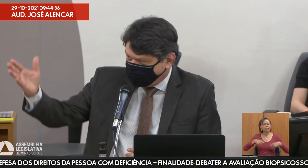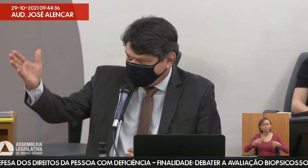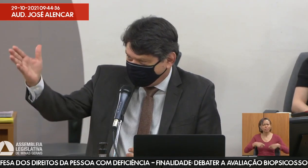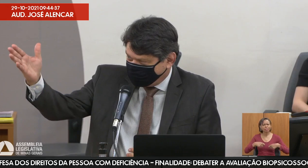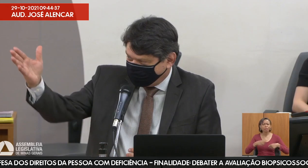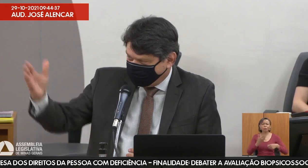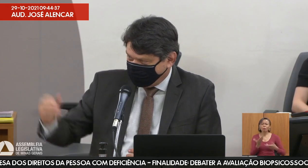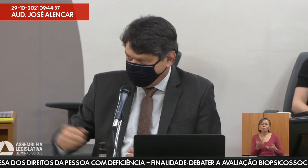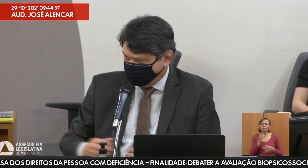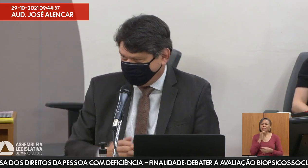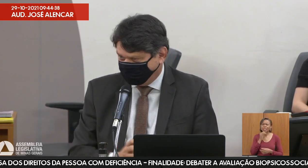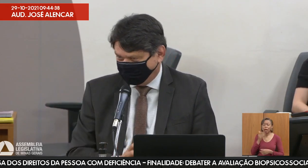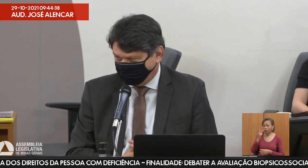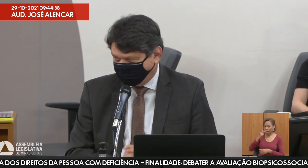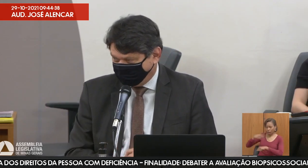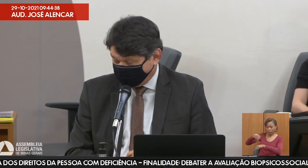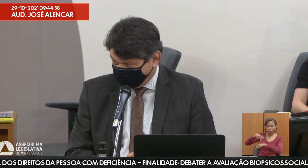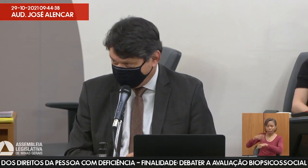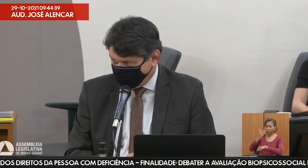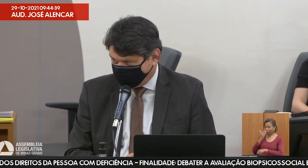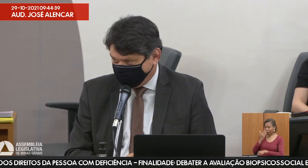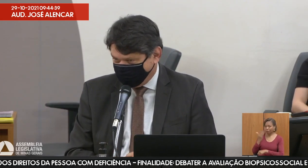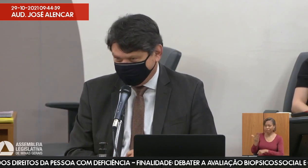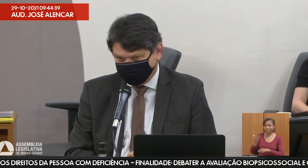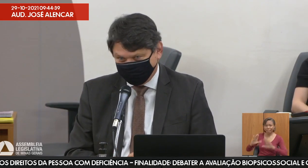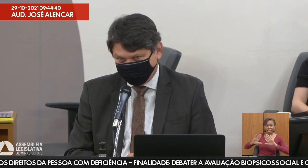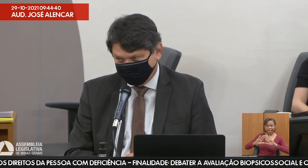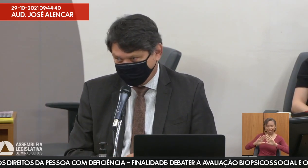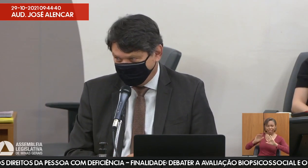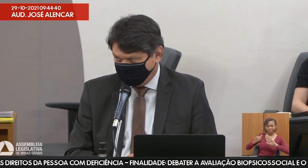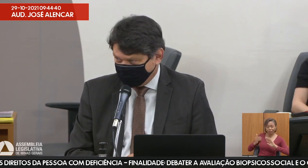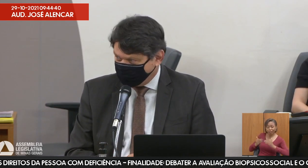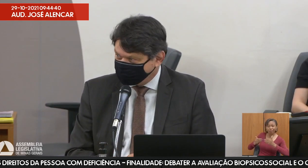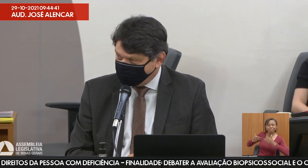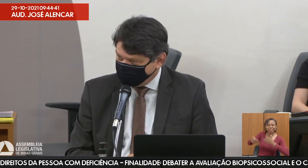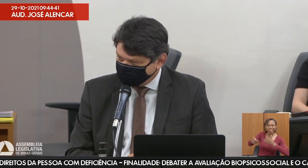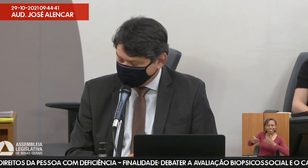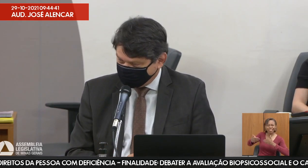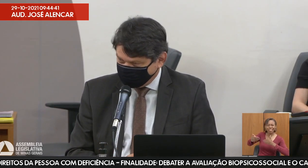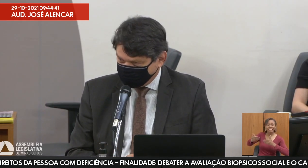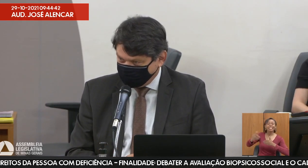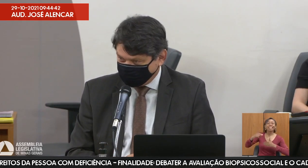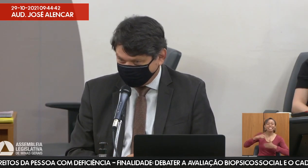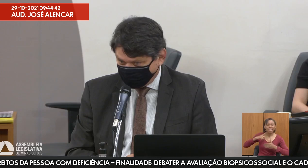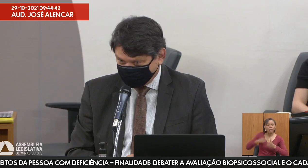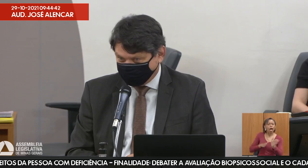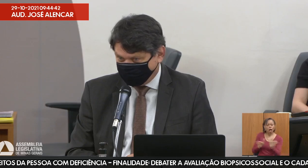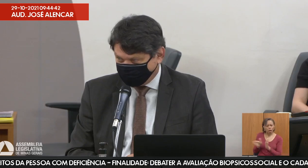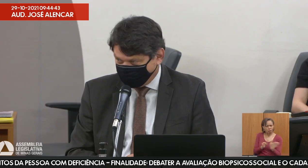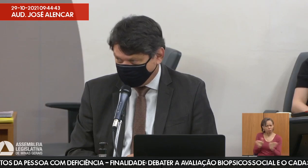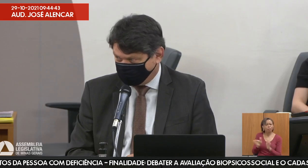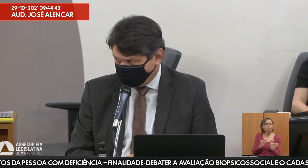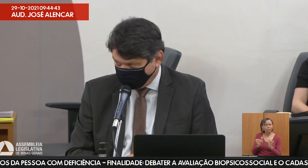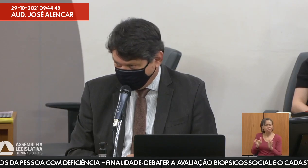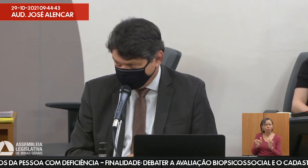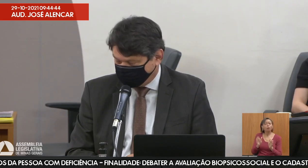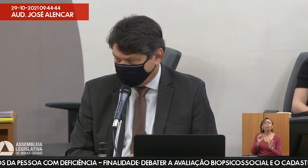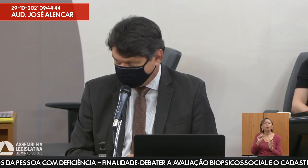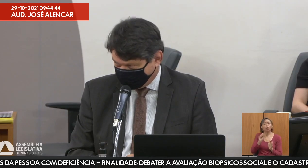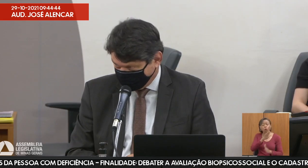à nossa Assembleia, acessibilidade, para que a criança com deficiência possa vir também usufruir dessa